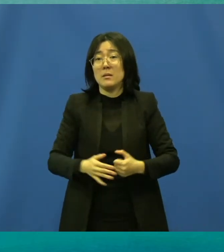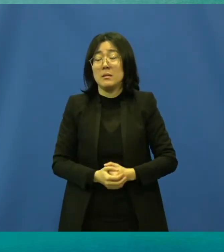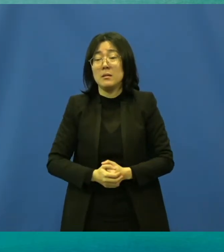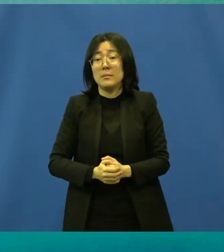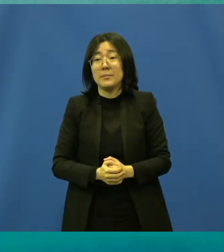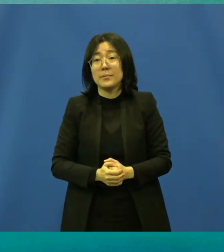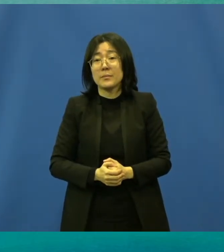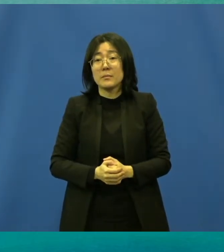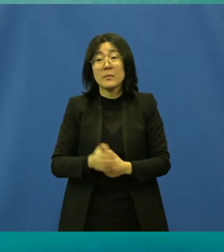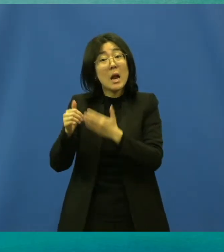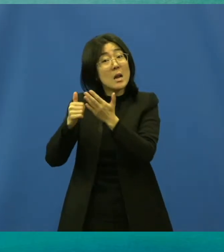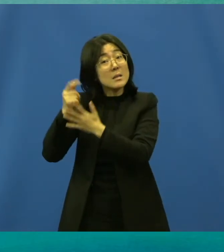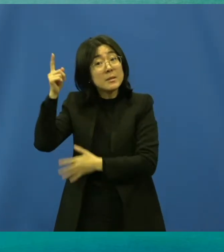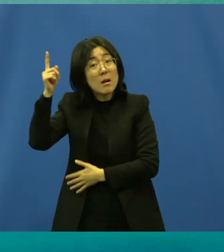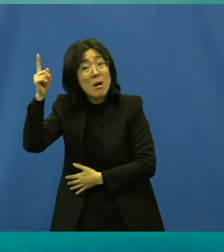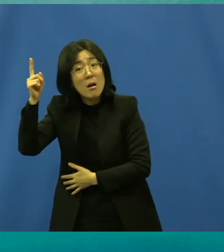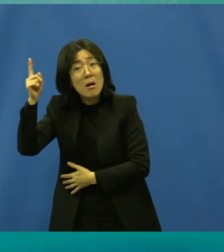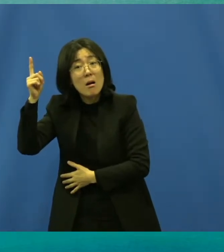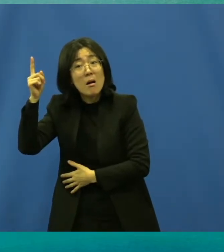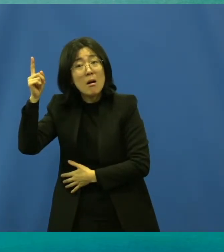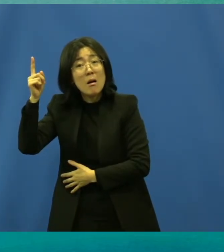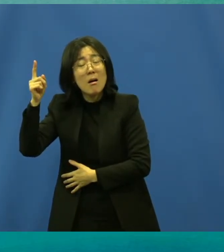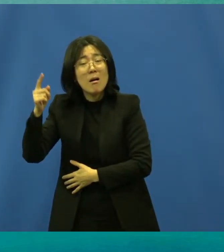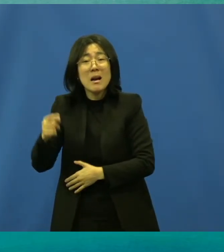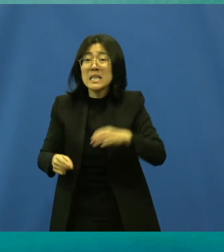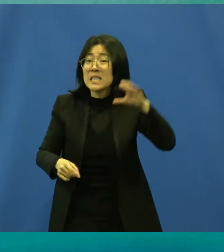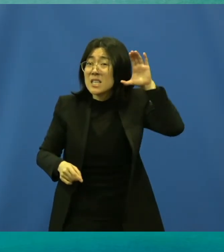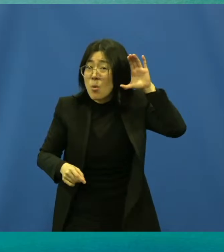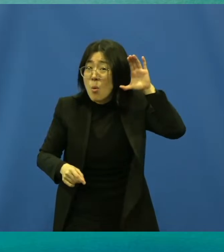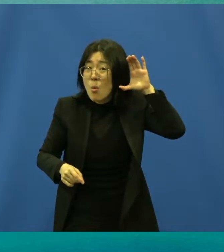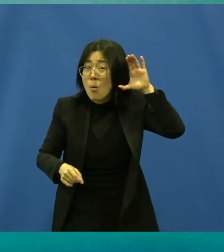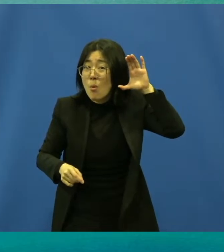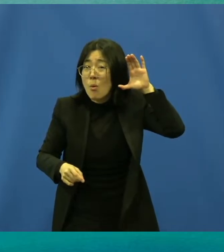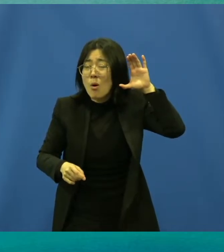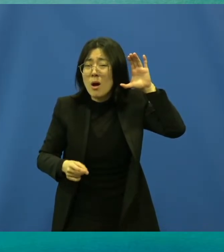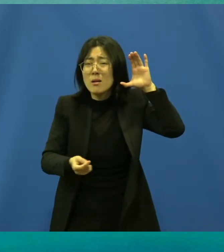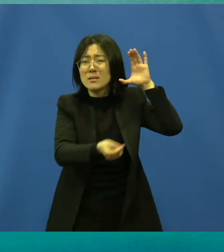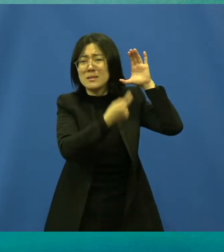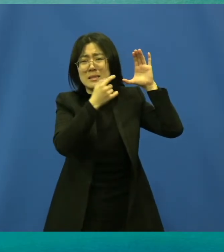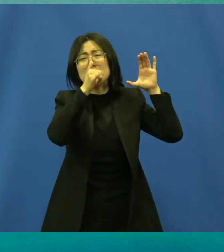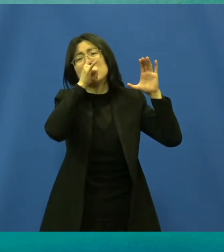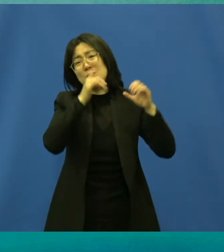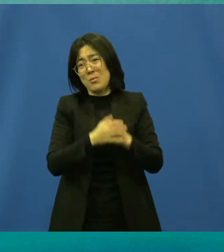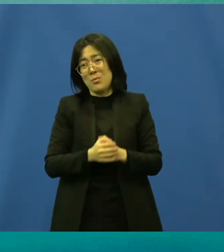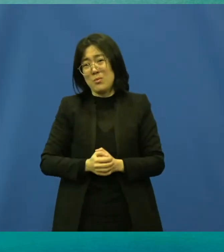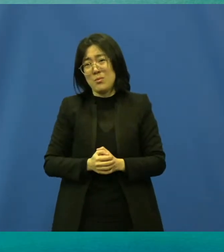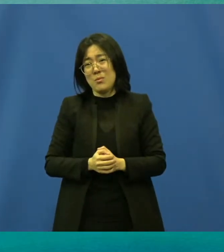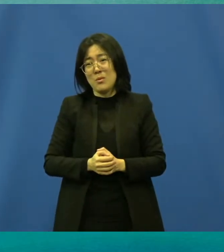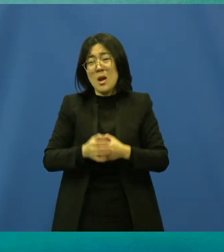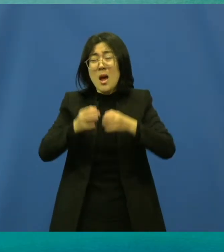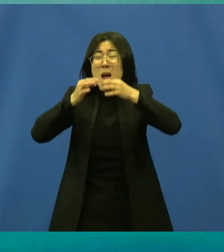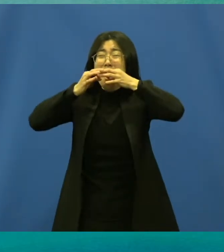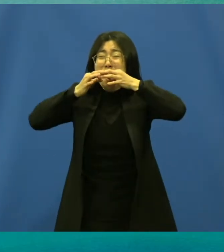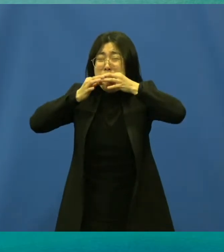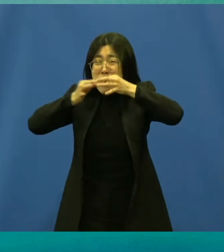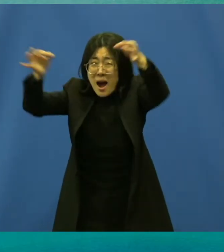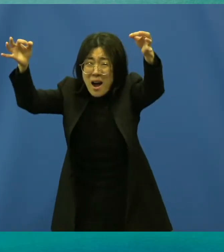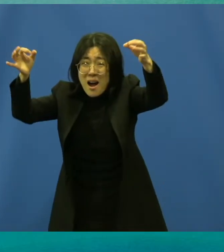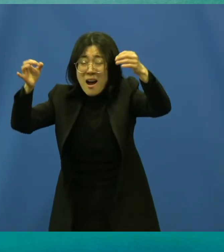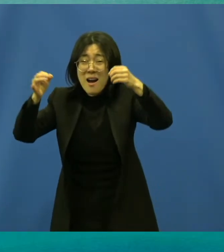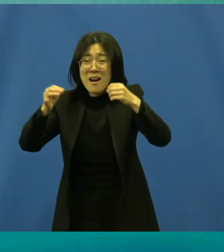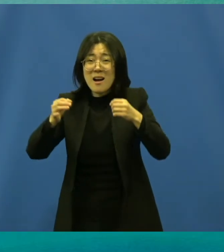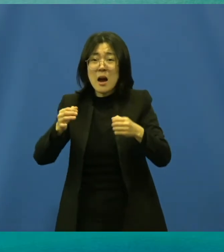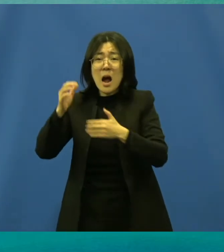하나님은 아십니다. 기도 소리 들으면 금방 아십니다. 너 아직 안